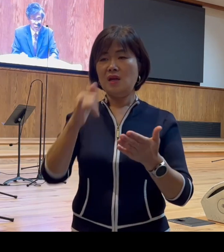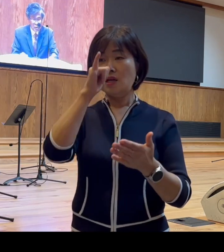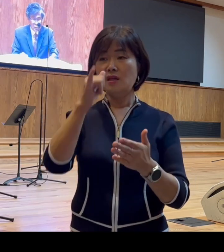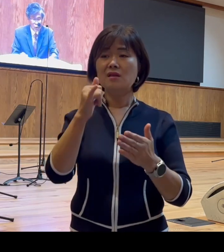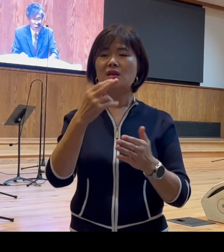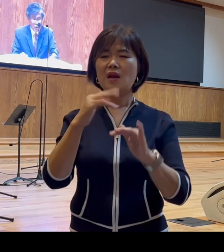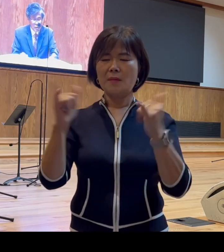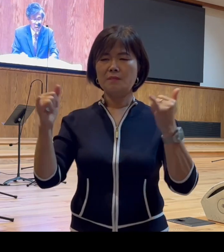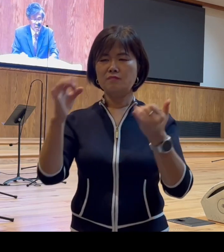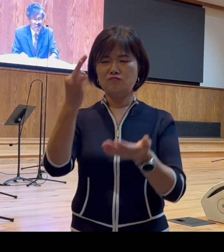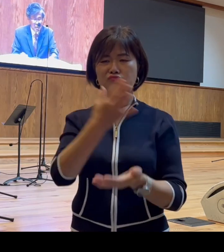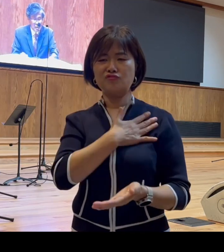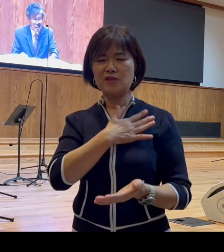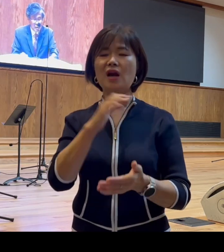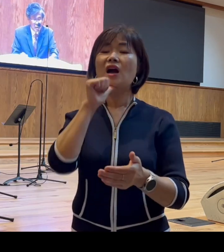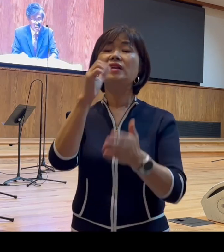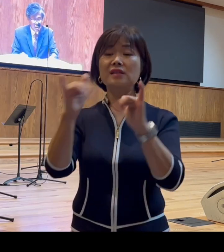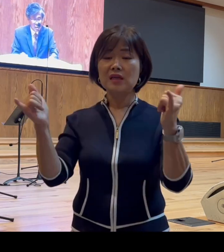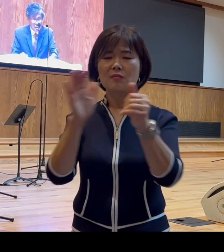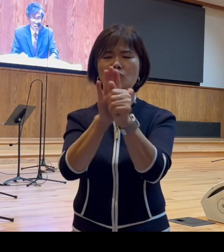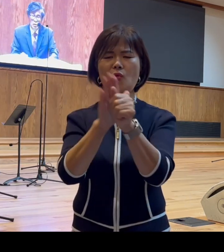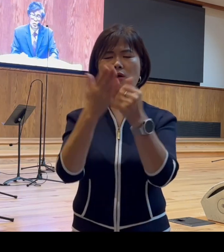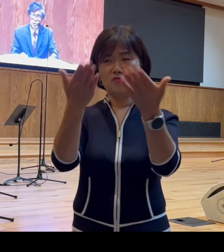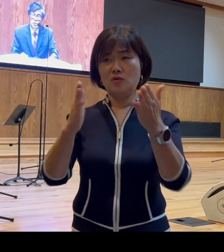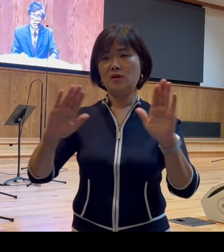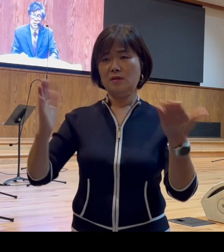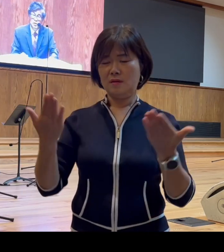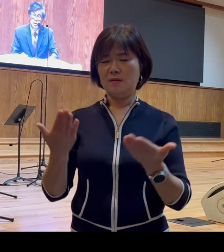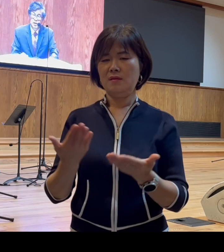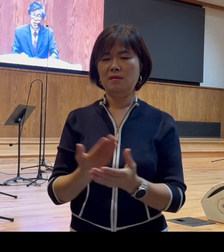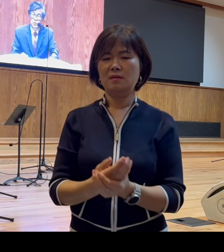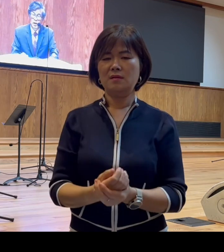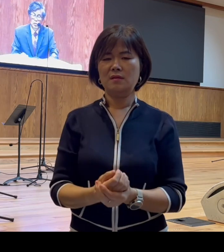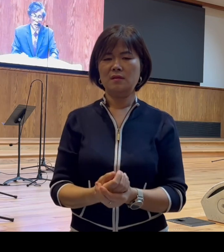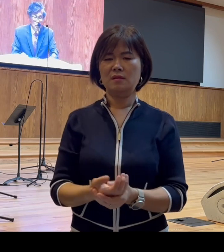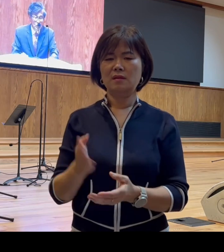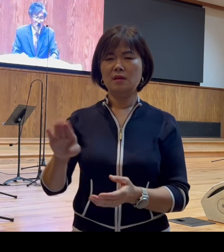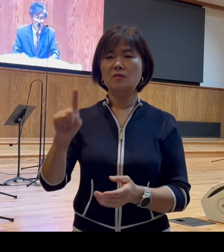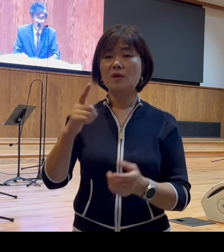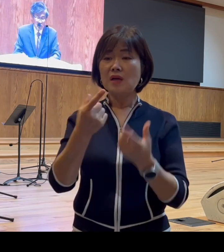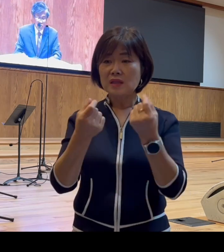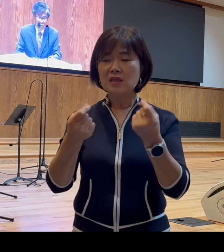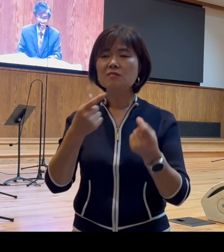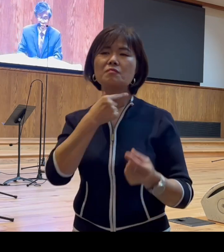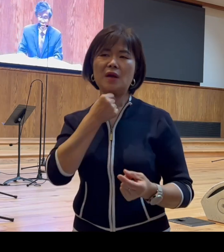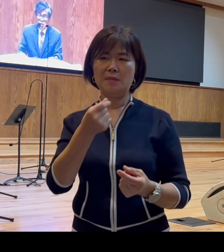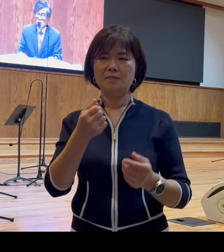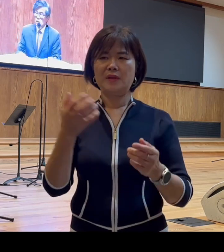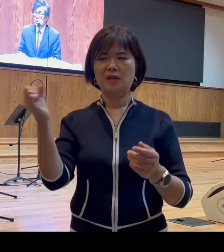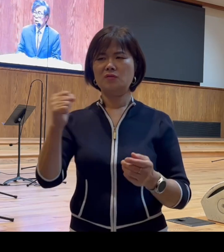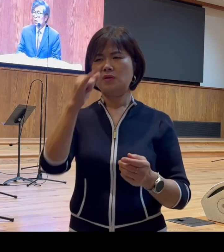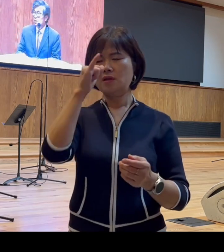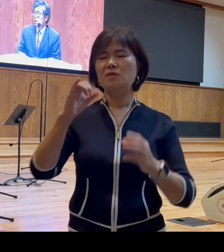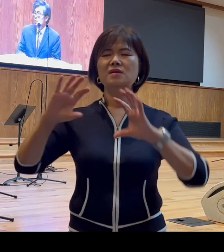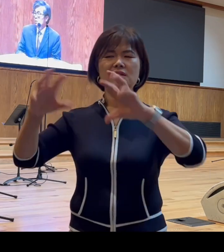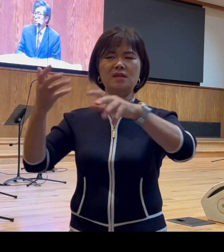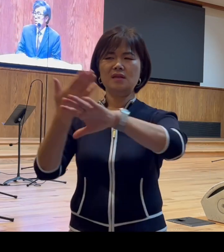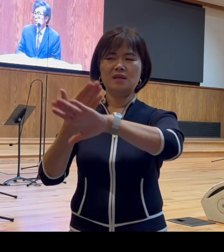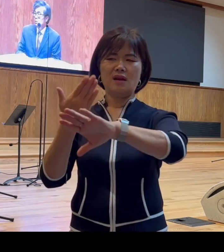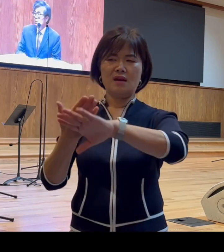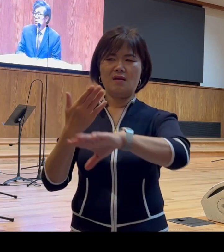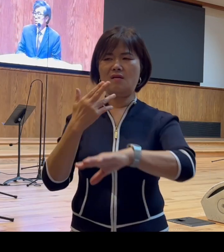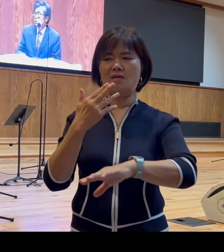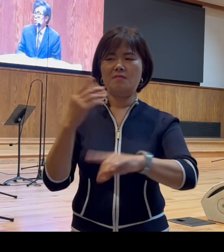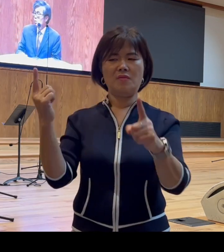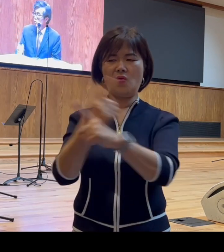사람이 없는 사람을 도와가며 살아야 될 텐데, 근데 여러분 우리가 이런 바람을 가지고 있다고 해서 세상이 달라지지 않을